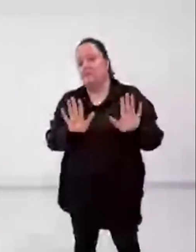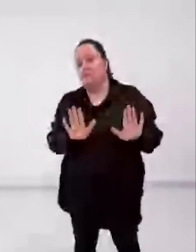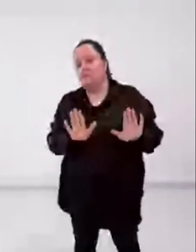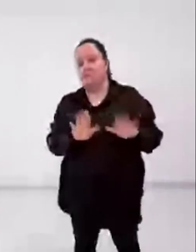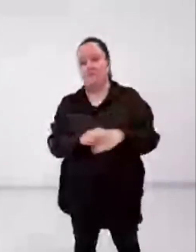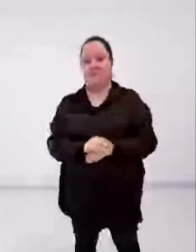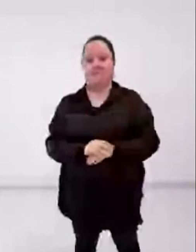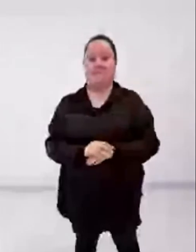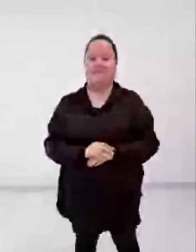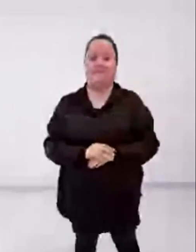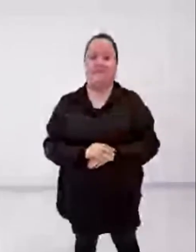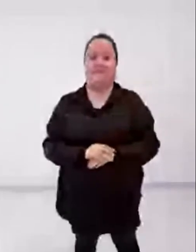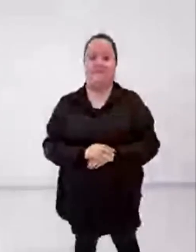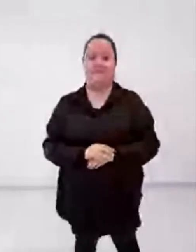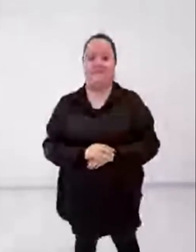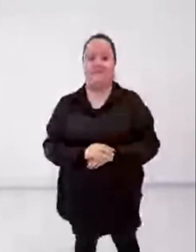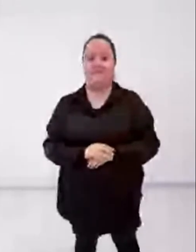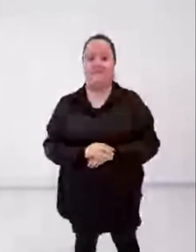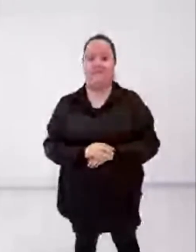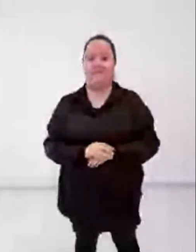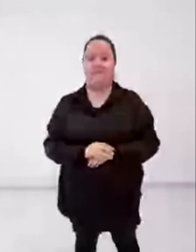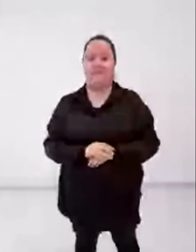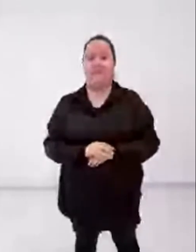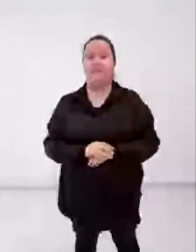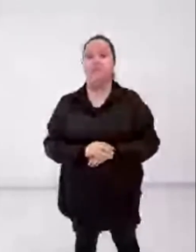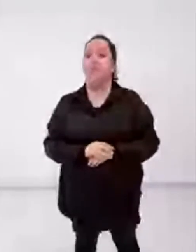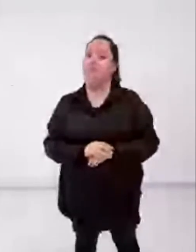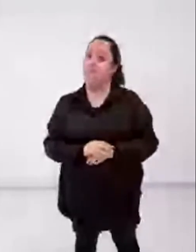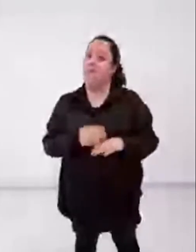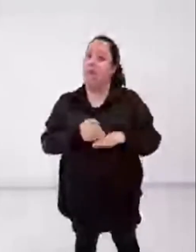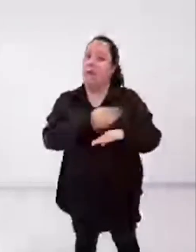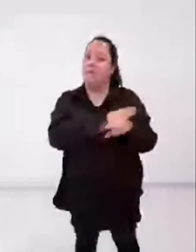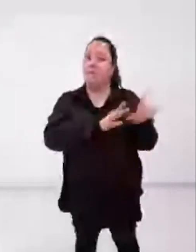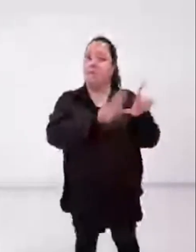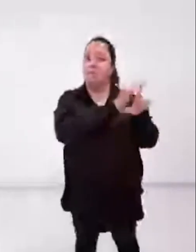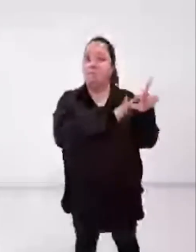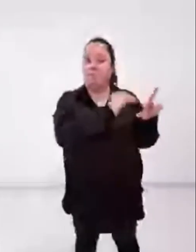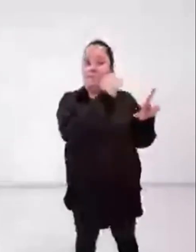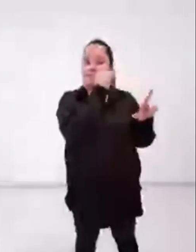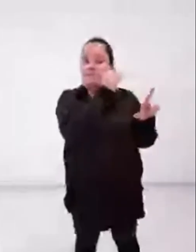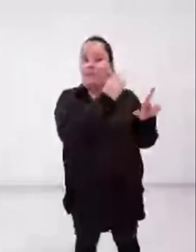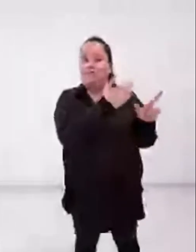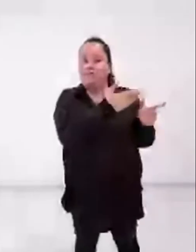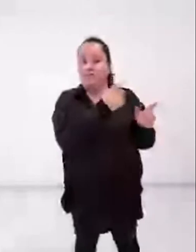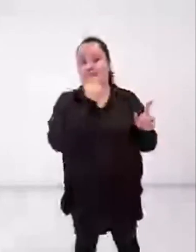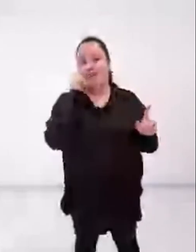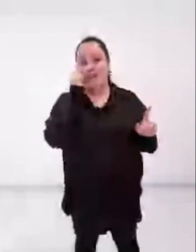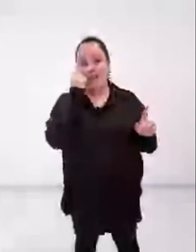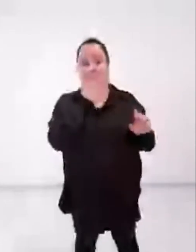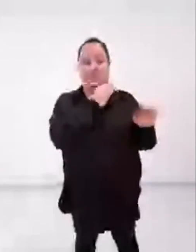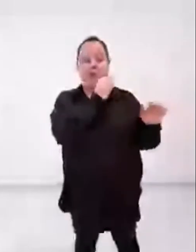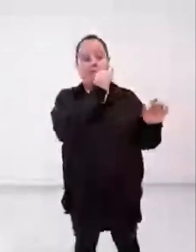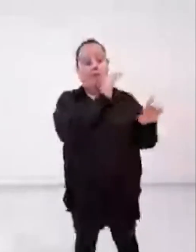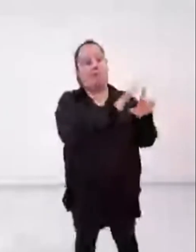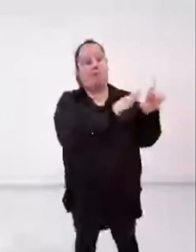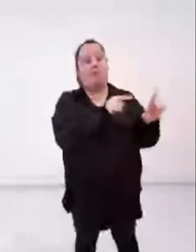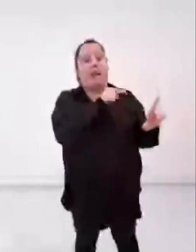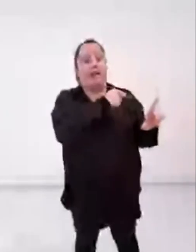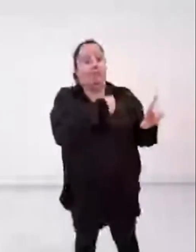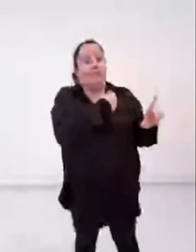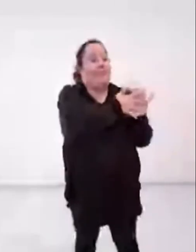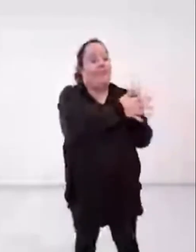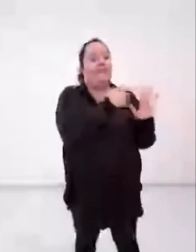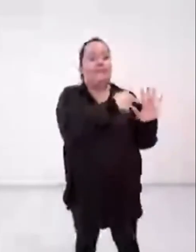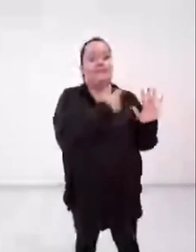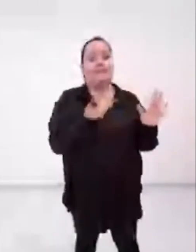grabamos un pequeño vídeo cuando él lo decía en este vídeo es con ellos que